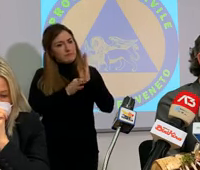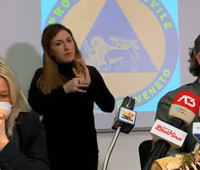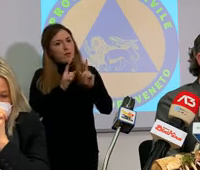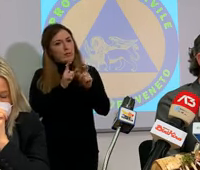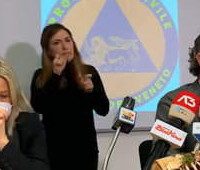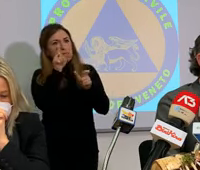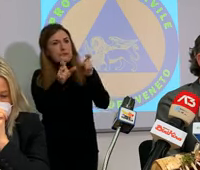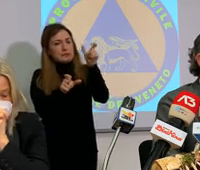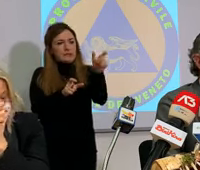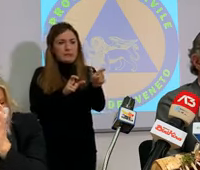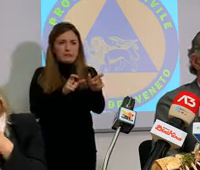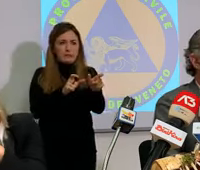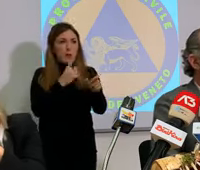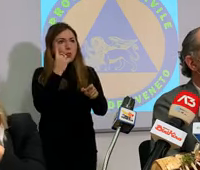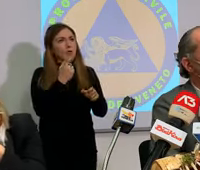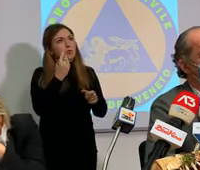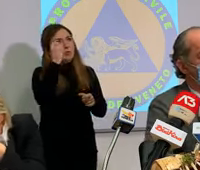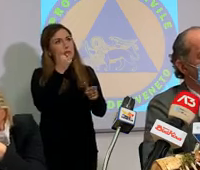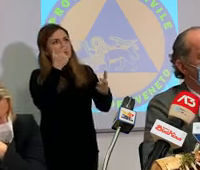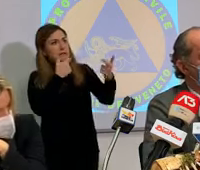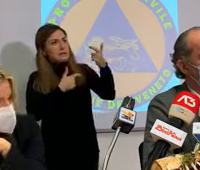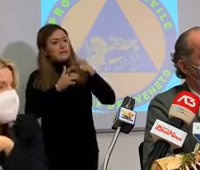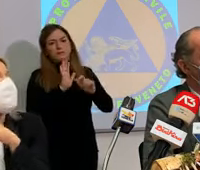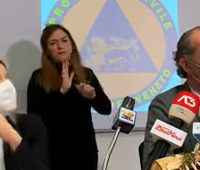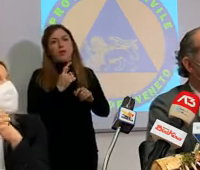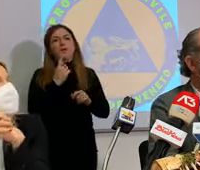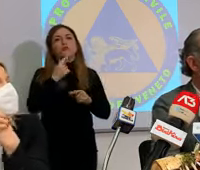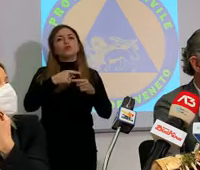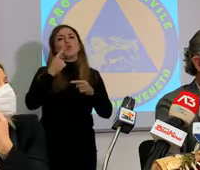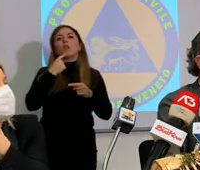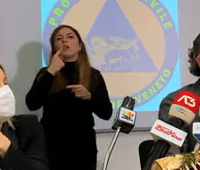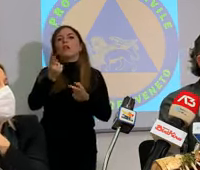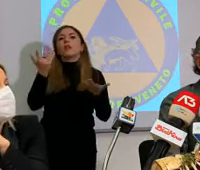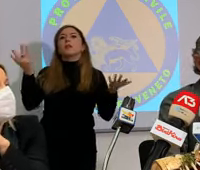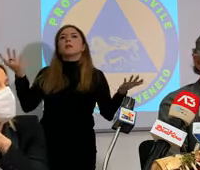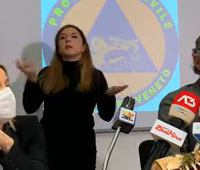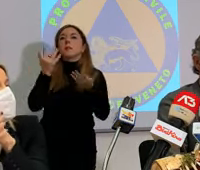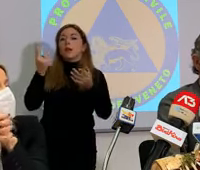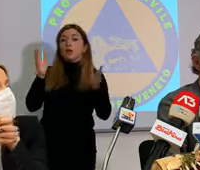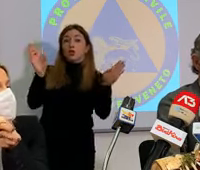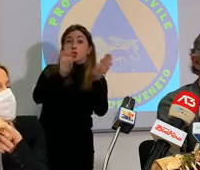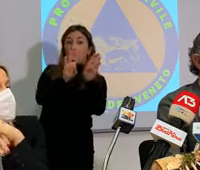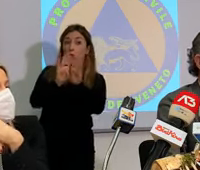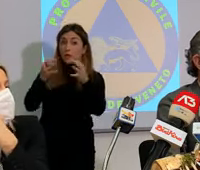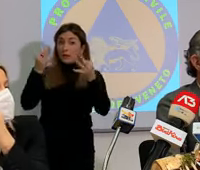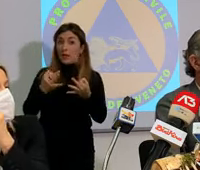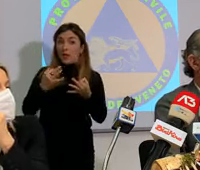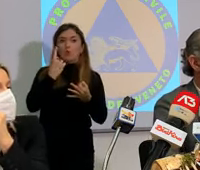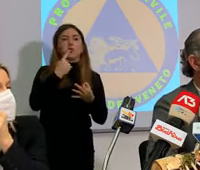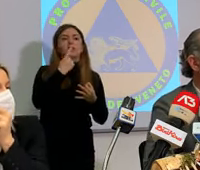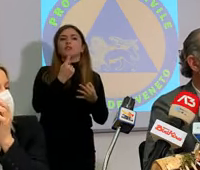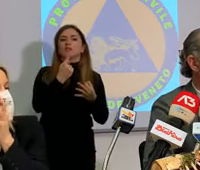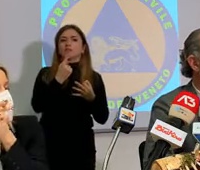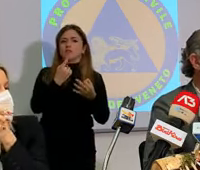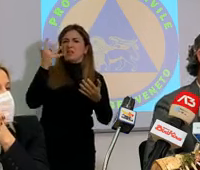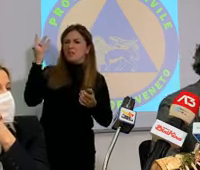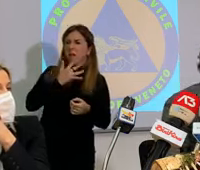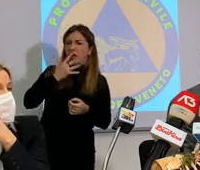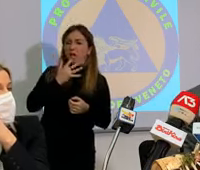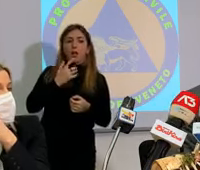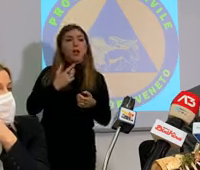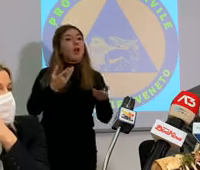più di qualcuno la prende come perché il giorno che dici che chiude a tutti quelli che dicono che è sbagliato il giorno che non dice che non chiudi